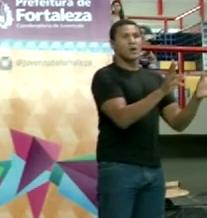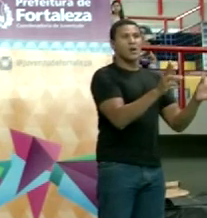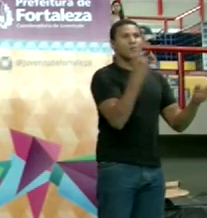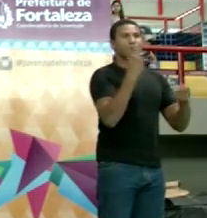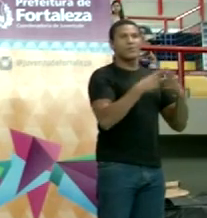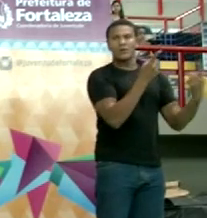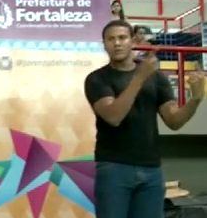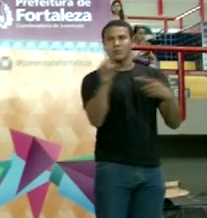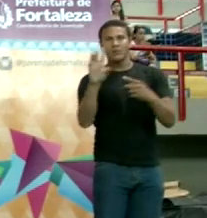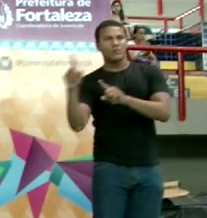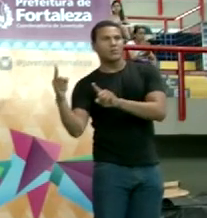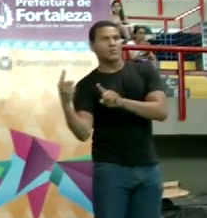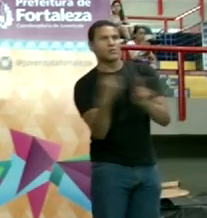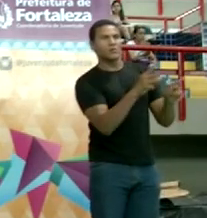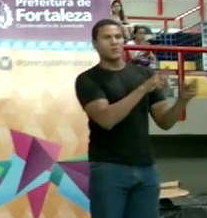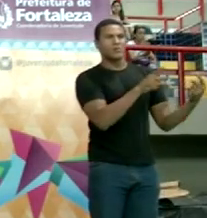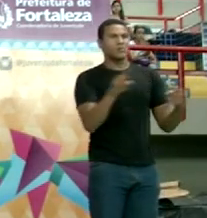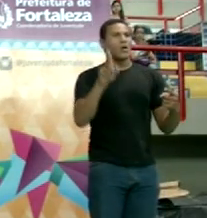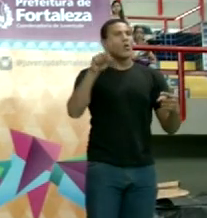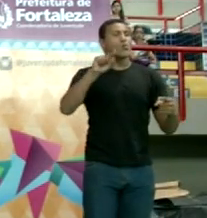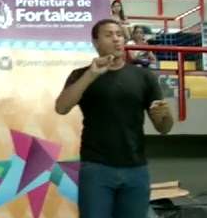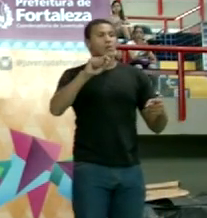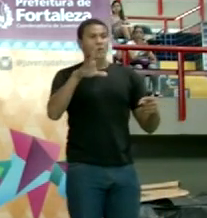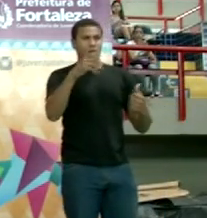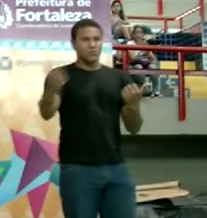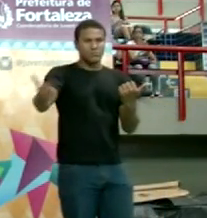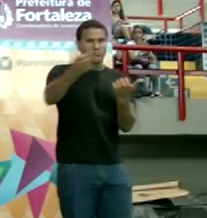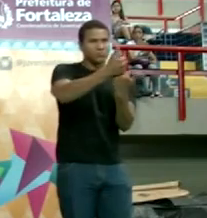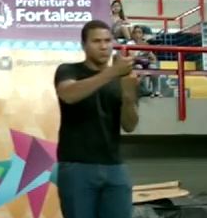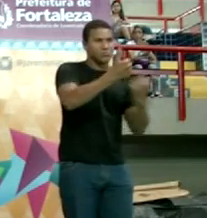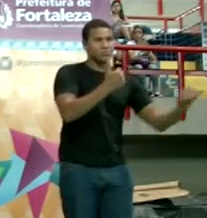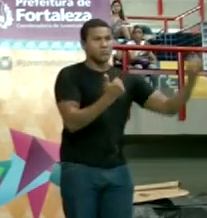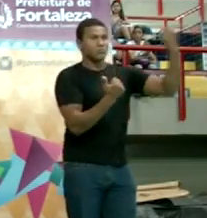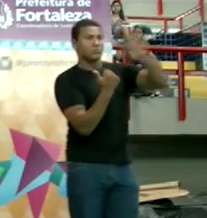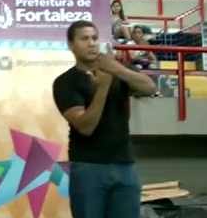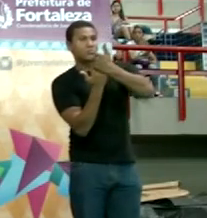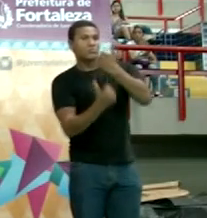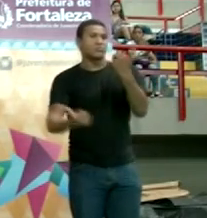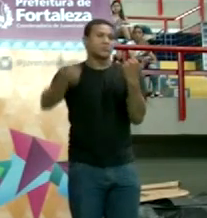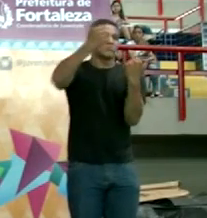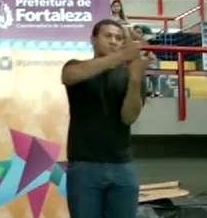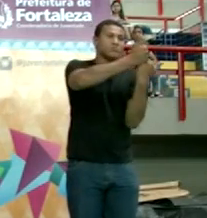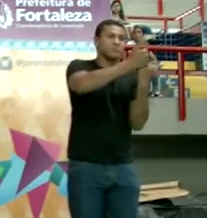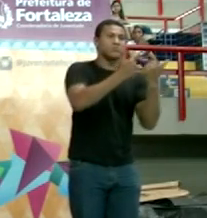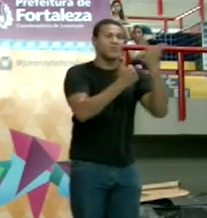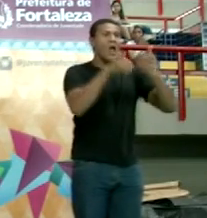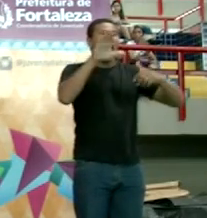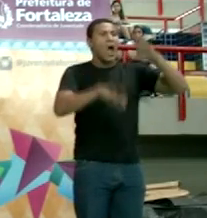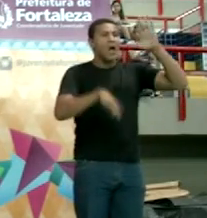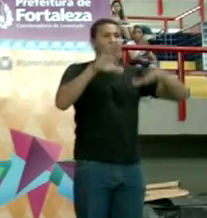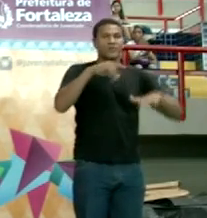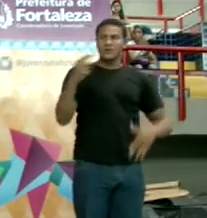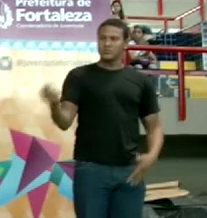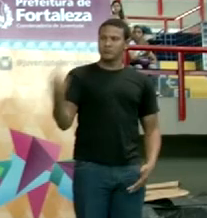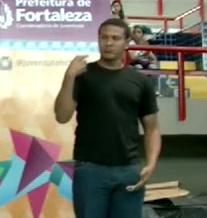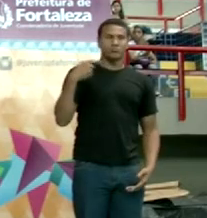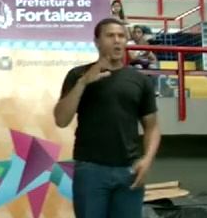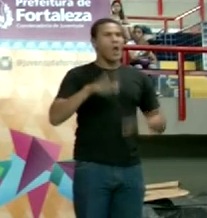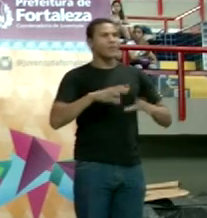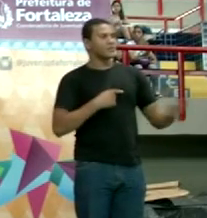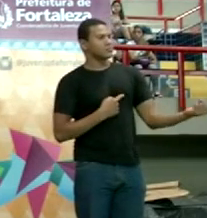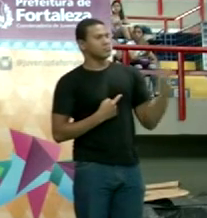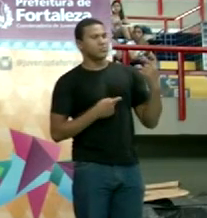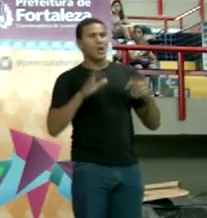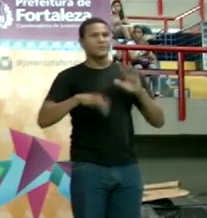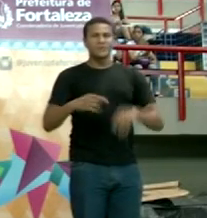ficar revezando, é o que essa chargezinha representa. Dom Pedro II vai ficar girando ali, ó, fazendo o carrossel girar,